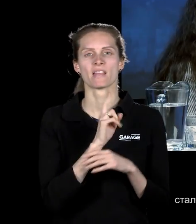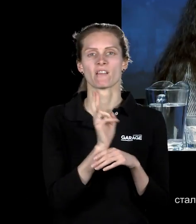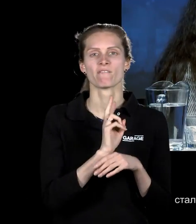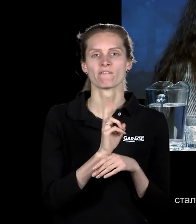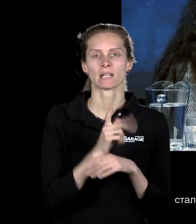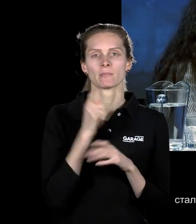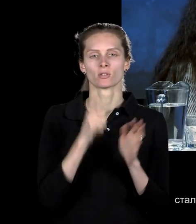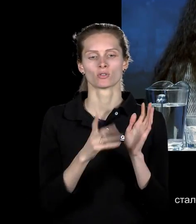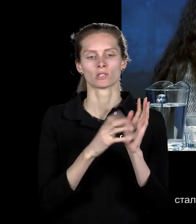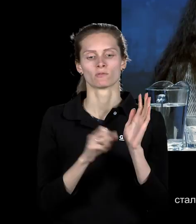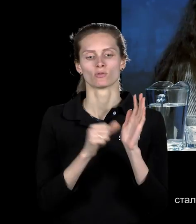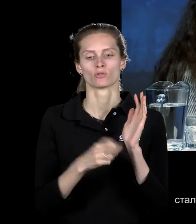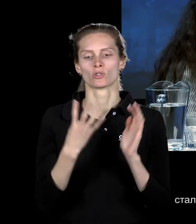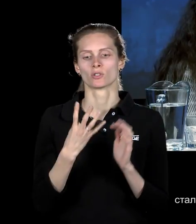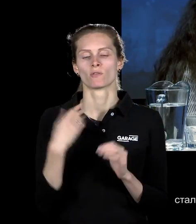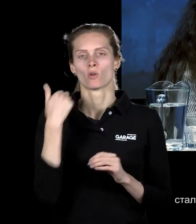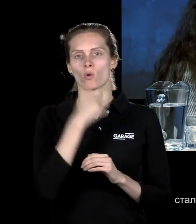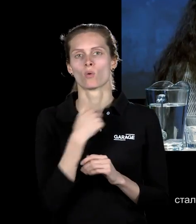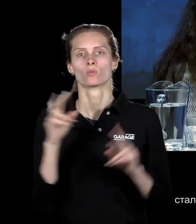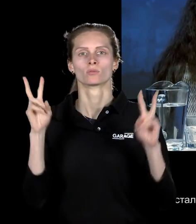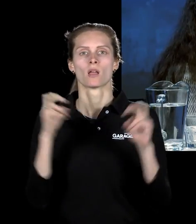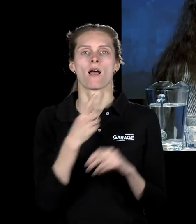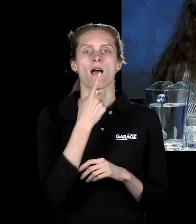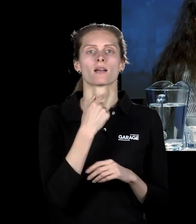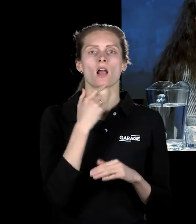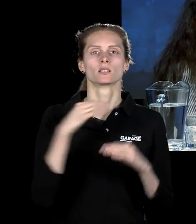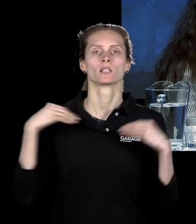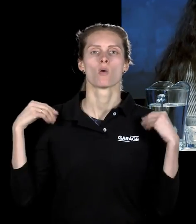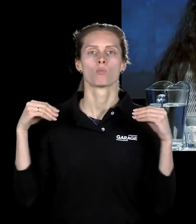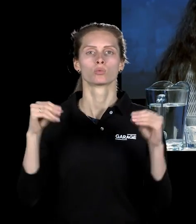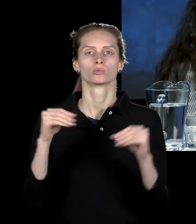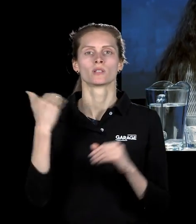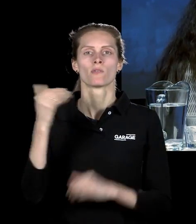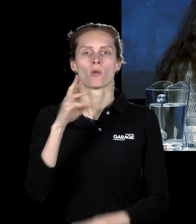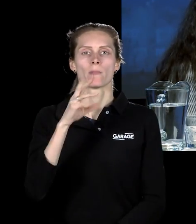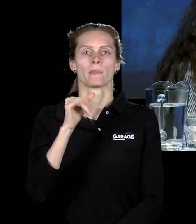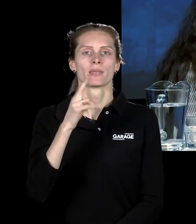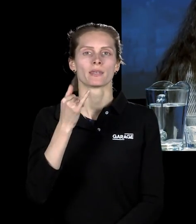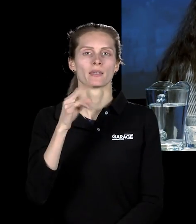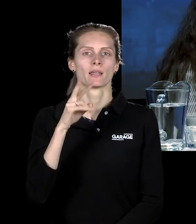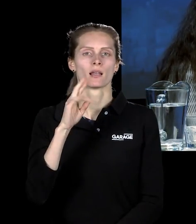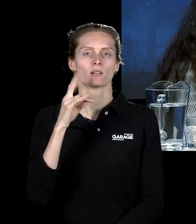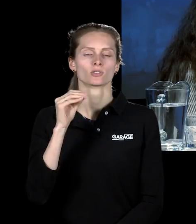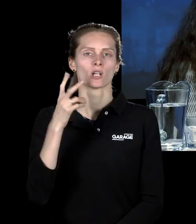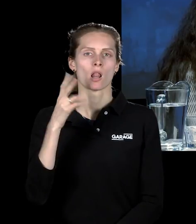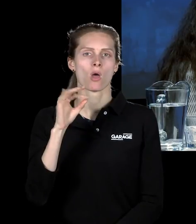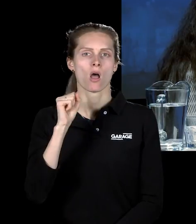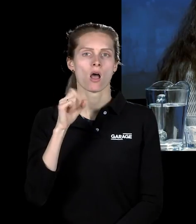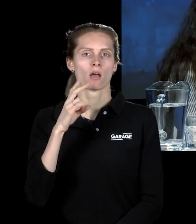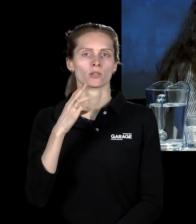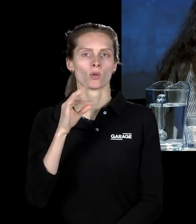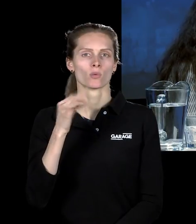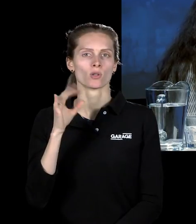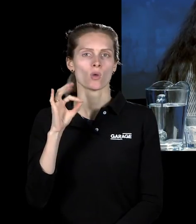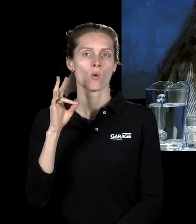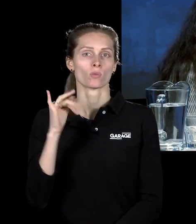это 64-й год, «Красная пустыня» Микеланджело Антониони, то есть снятый ровно одновременно с первыми работами